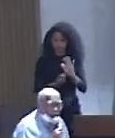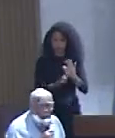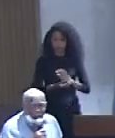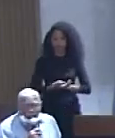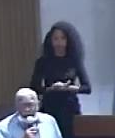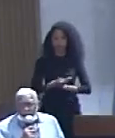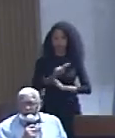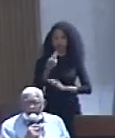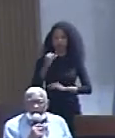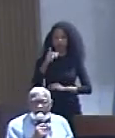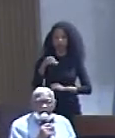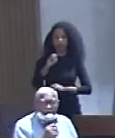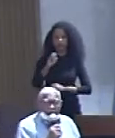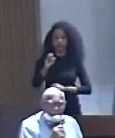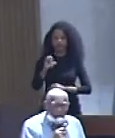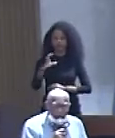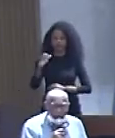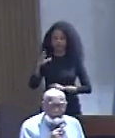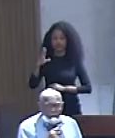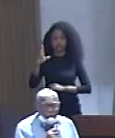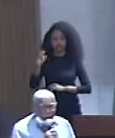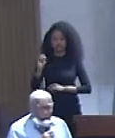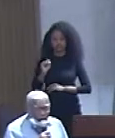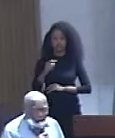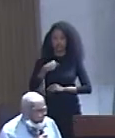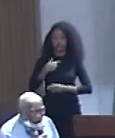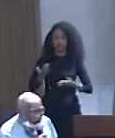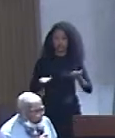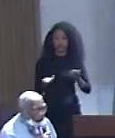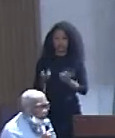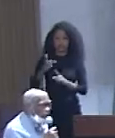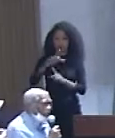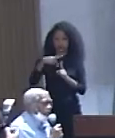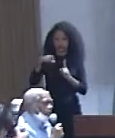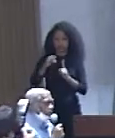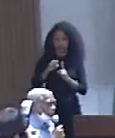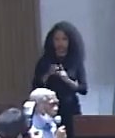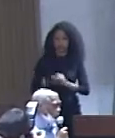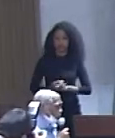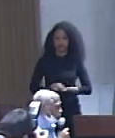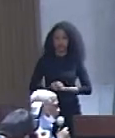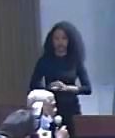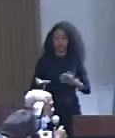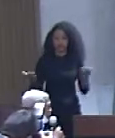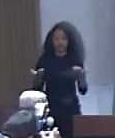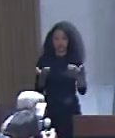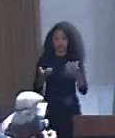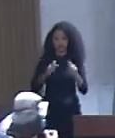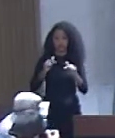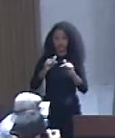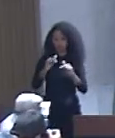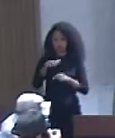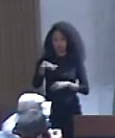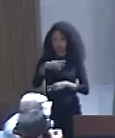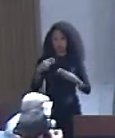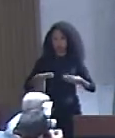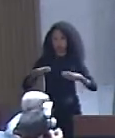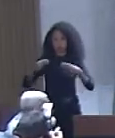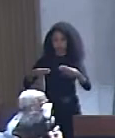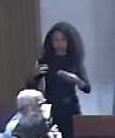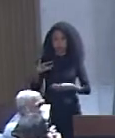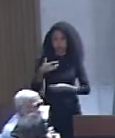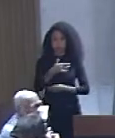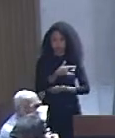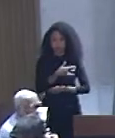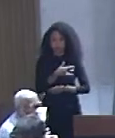Meu nome é José Carlos Tavares, sou servidor da Previdência, hoje estou no Ministério da Saúde,